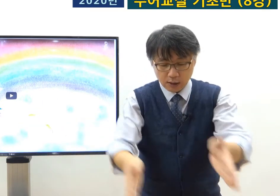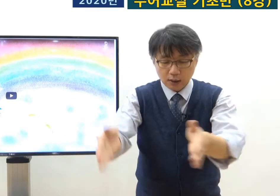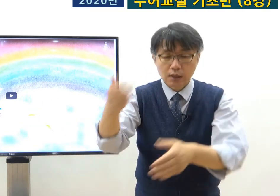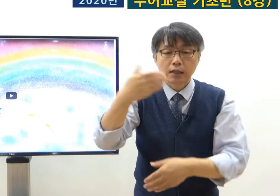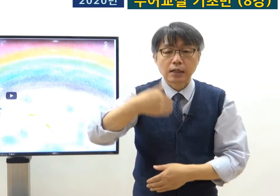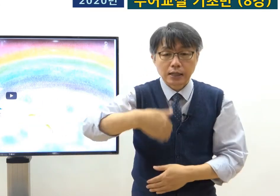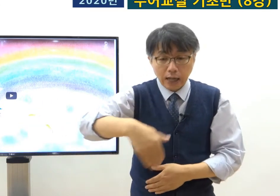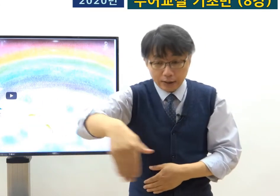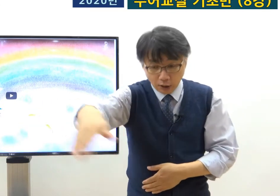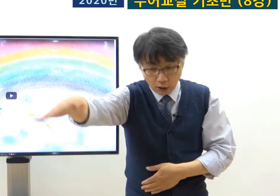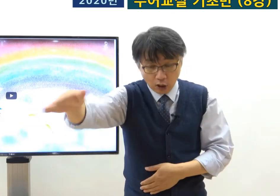길